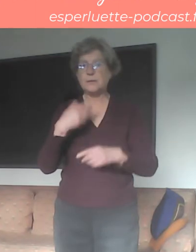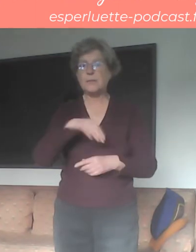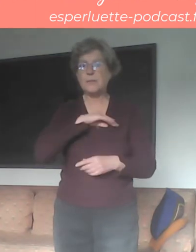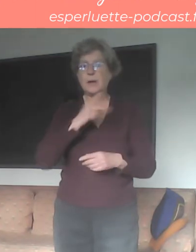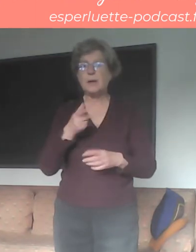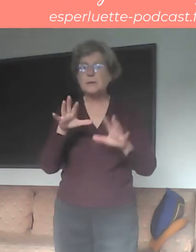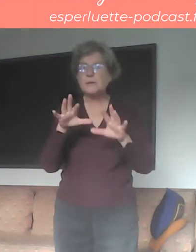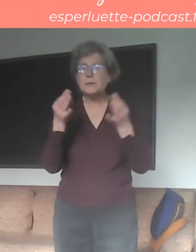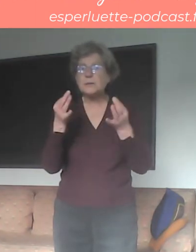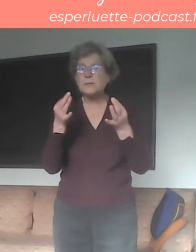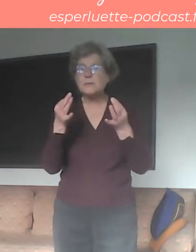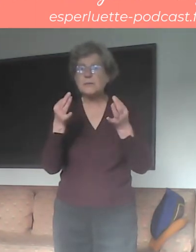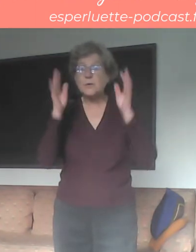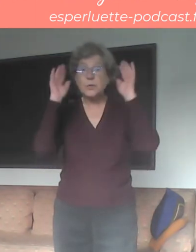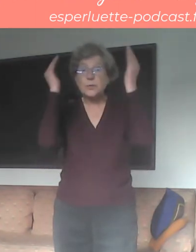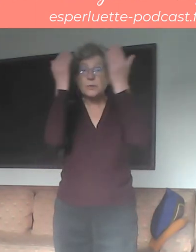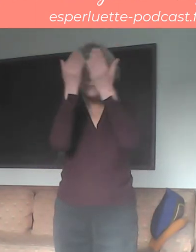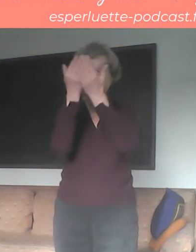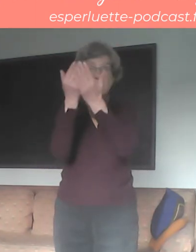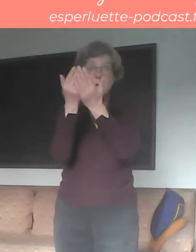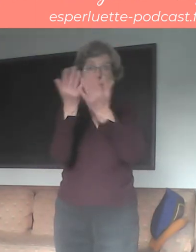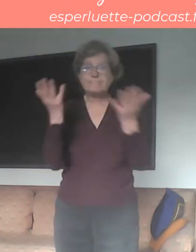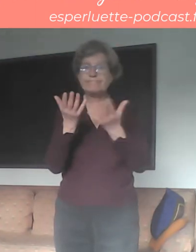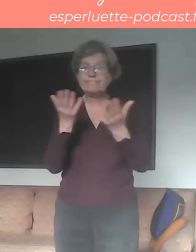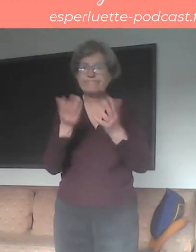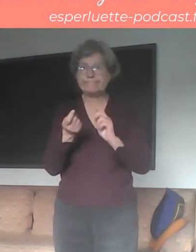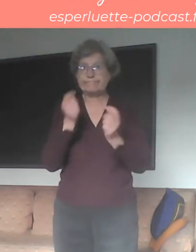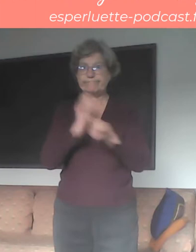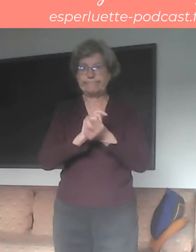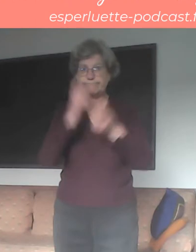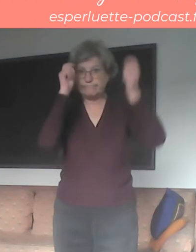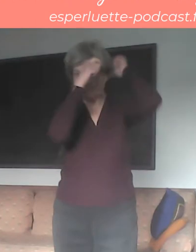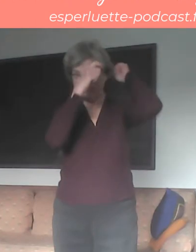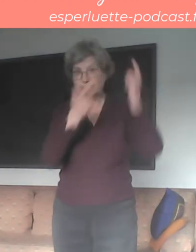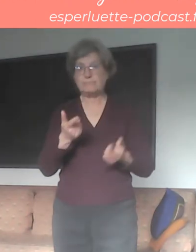un univers qui m'obligeait à changer ma tête et à changer ma manière d'envisager le monde.